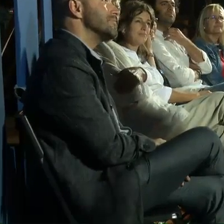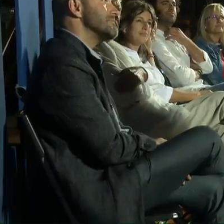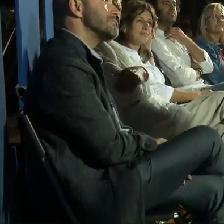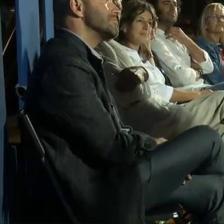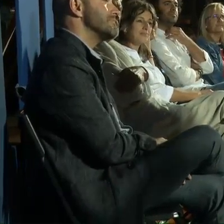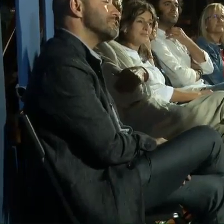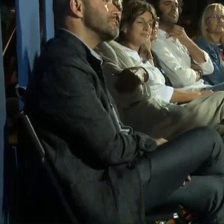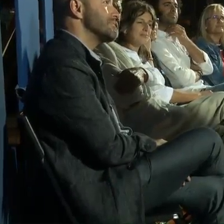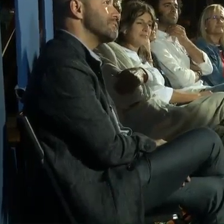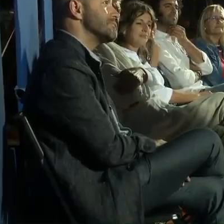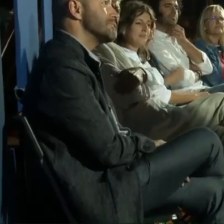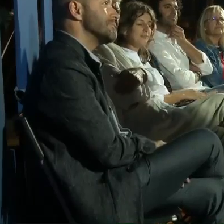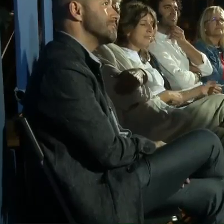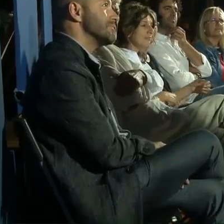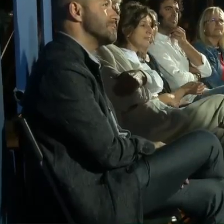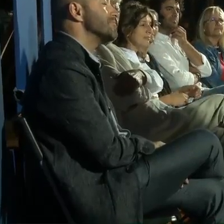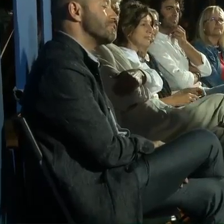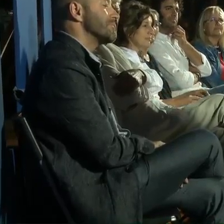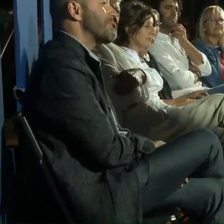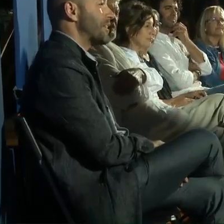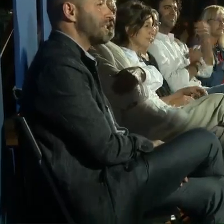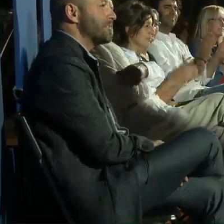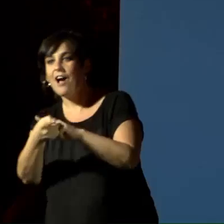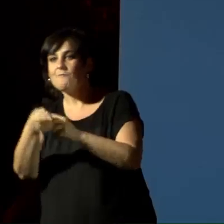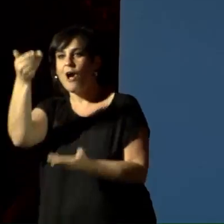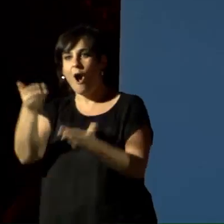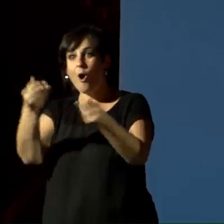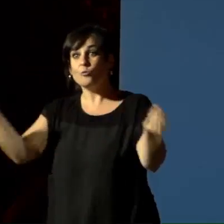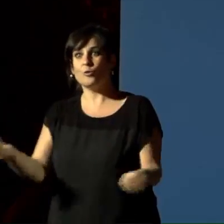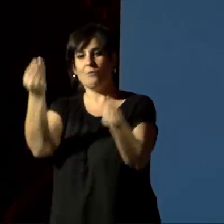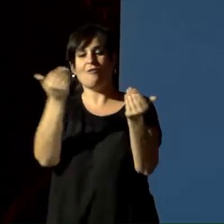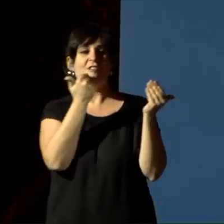mundo de cambiar as cousas nun sentido máis xusto.